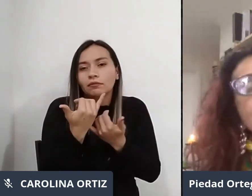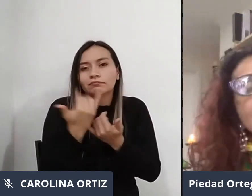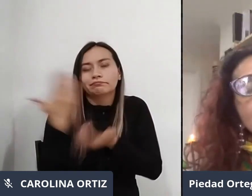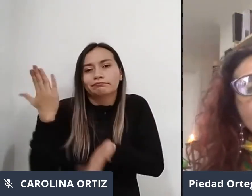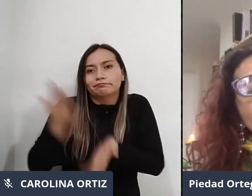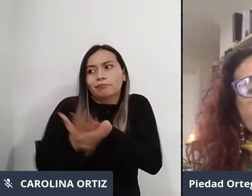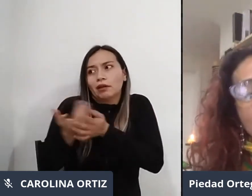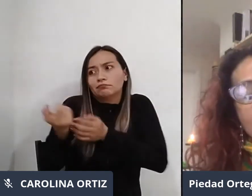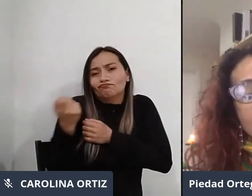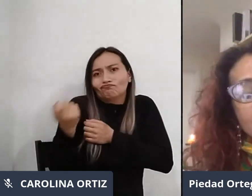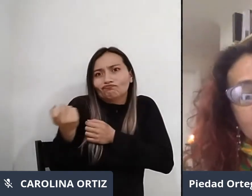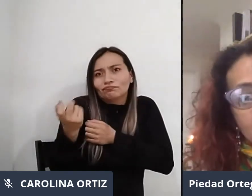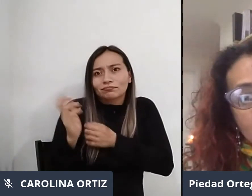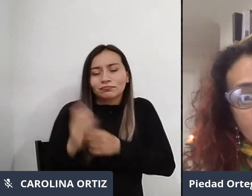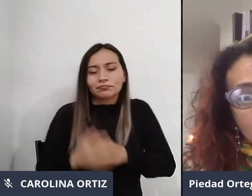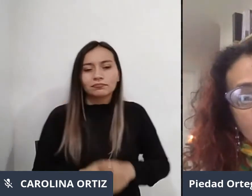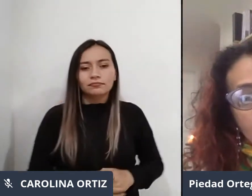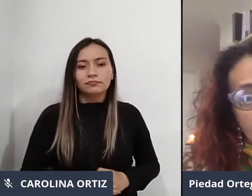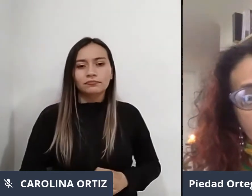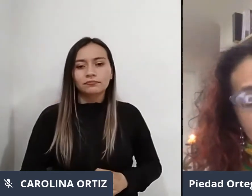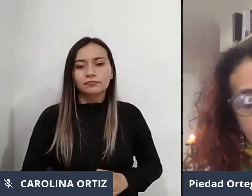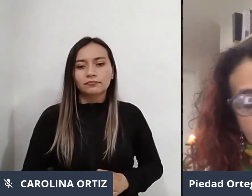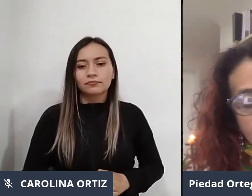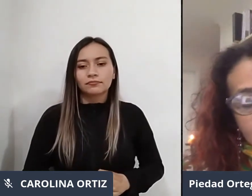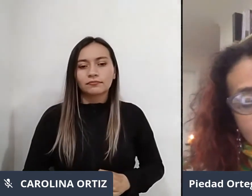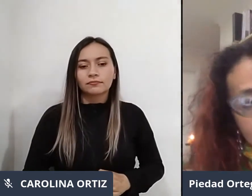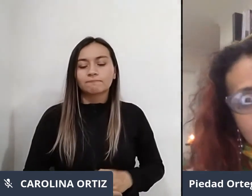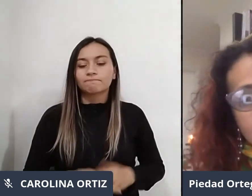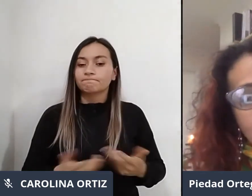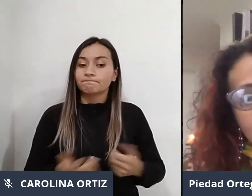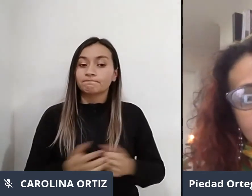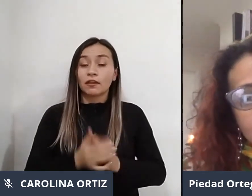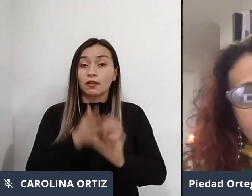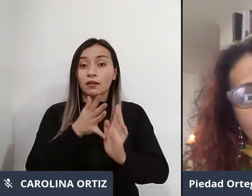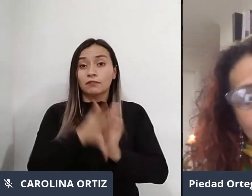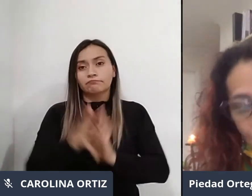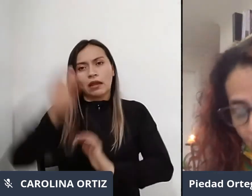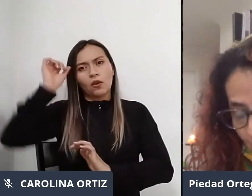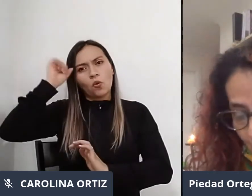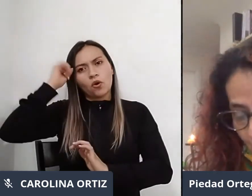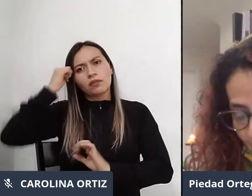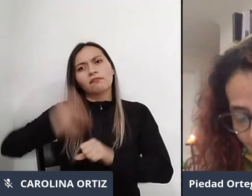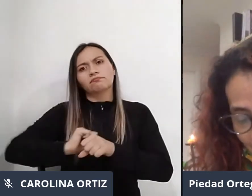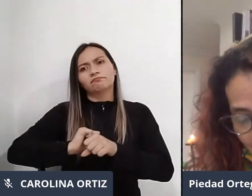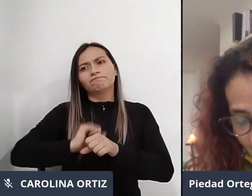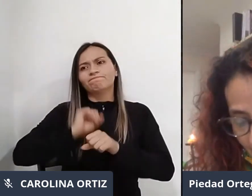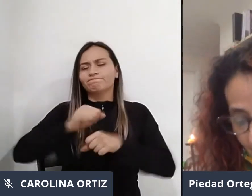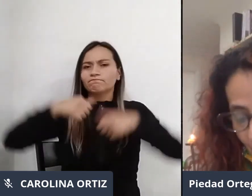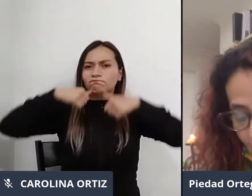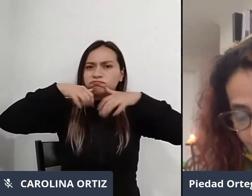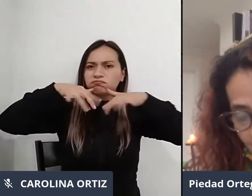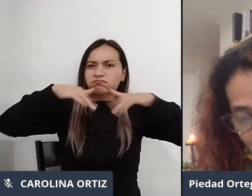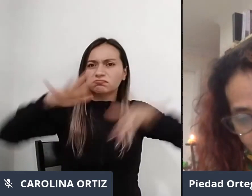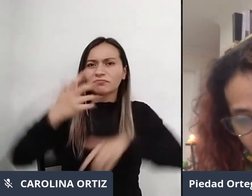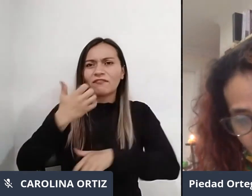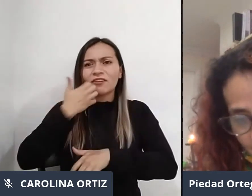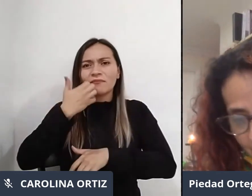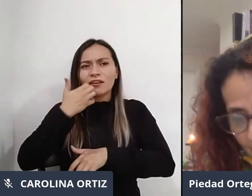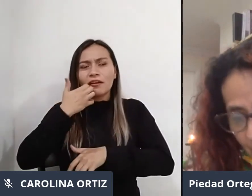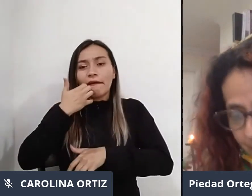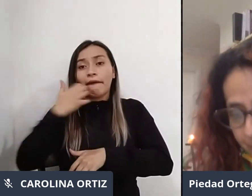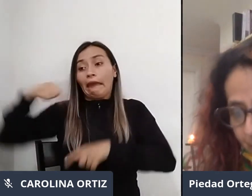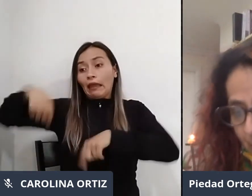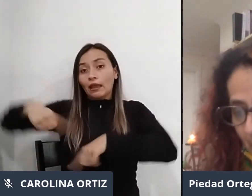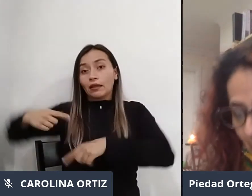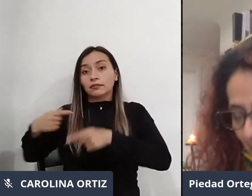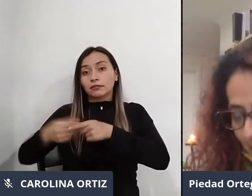Decir entonces y recordar las pandemias que han existido en este siglo y en el siglo